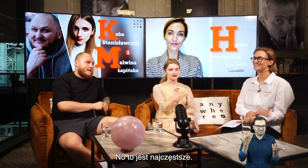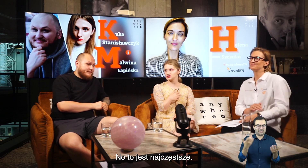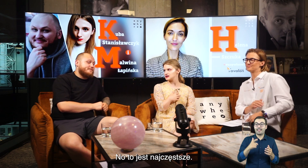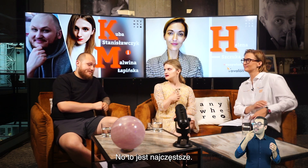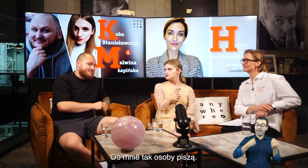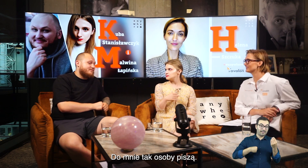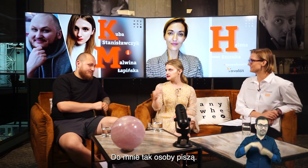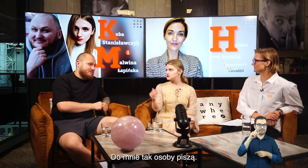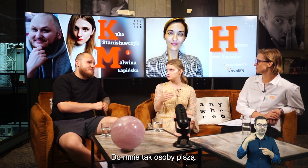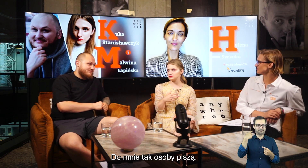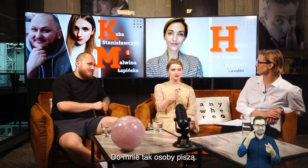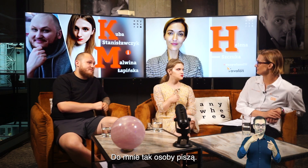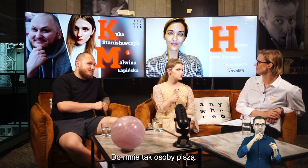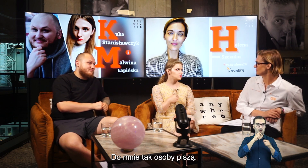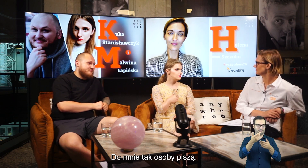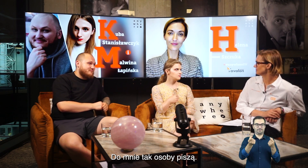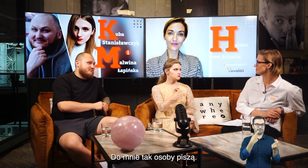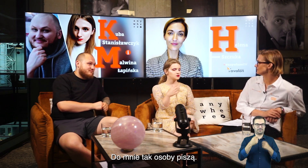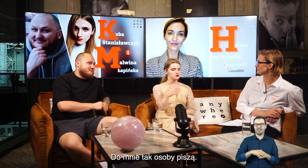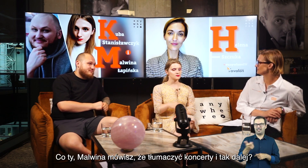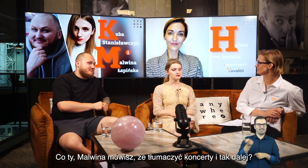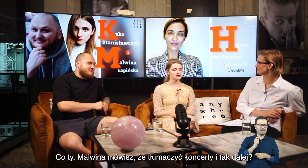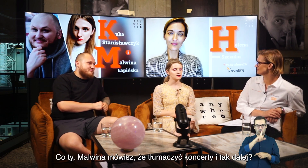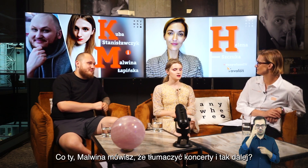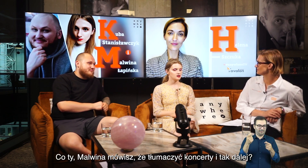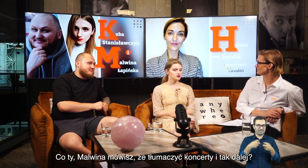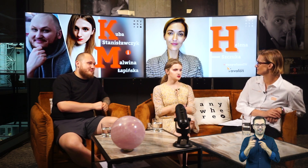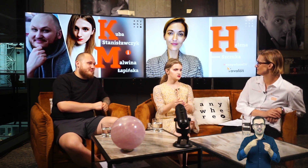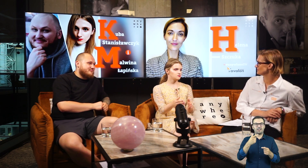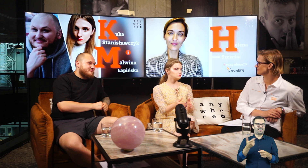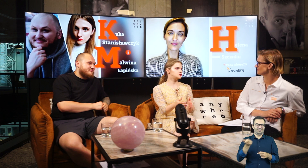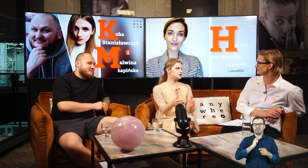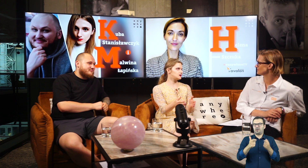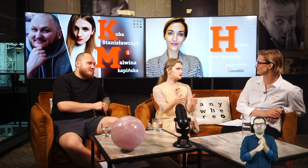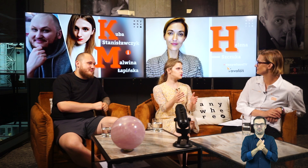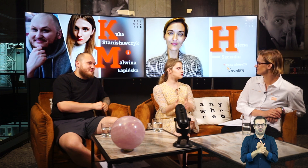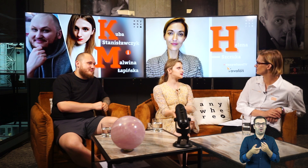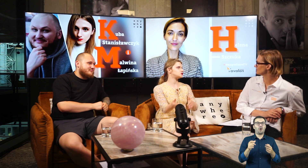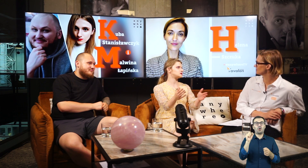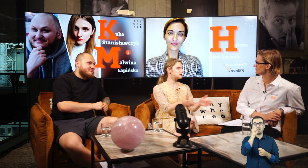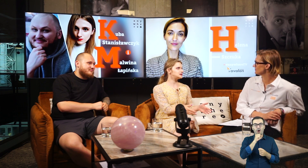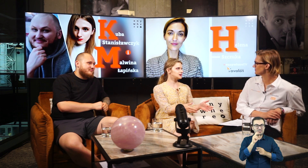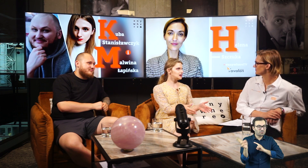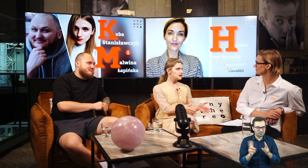jakby najczęstsze, do mnie tak osoby piszą. Co ty, Malwina, mówisz, że tłumaczyć koncerty i tak dalej,